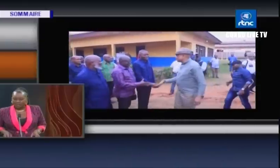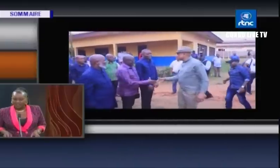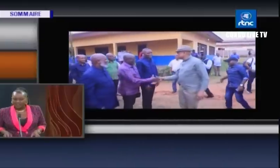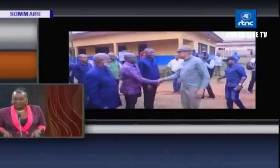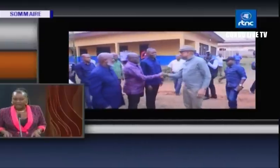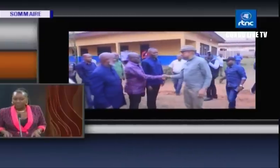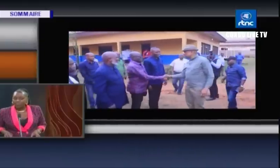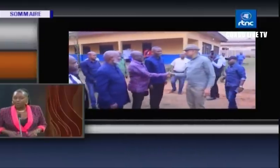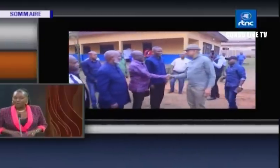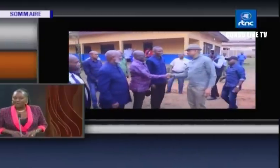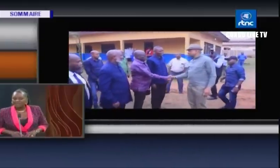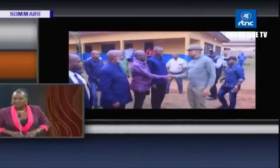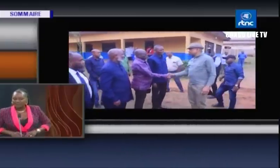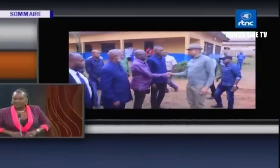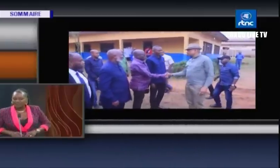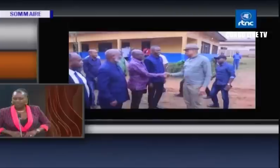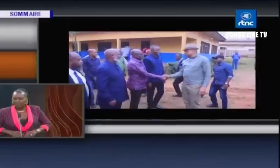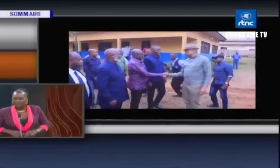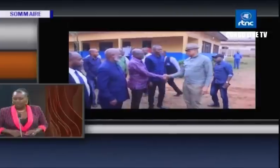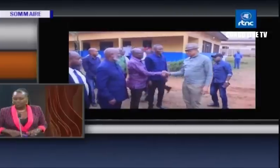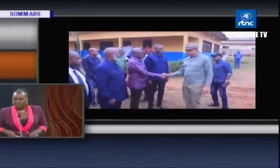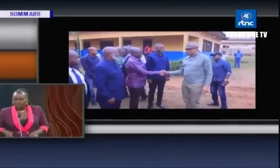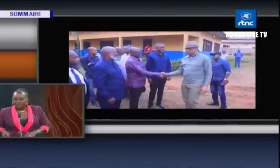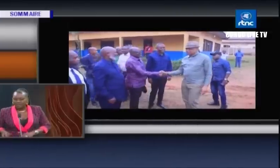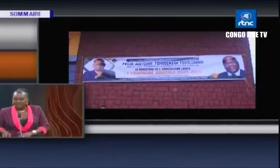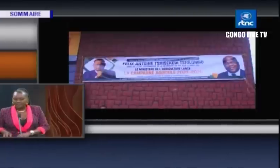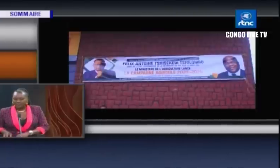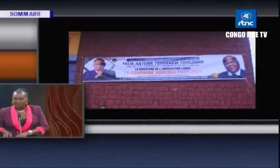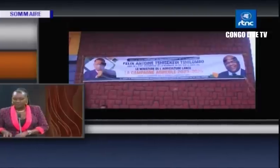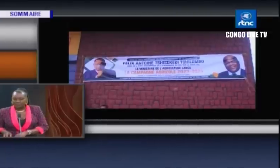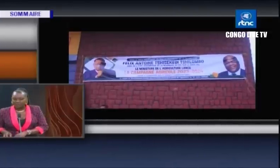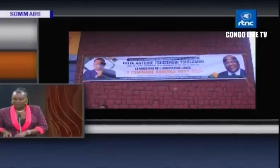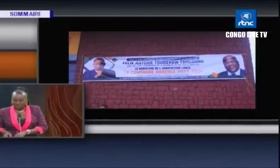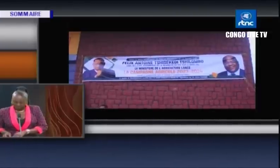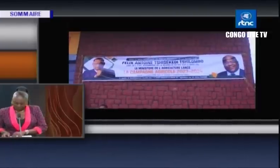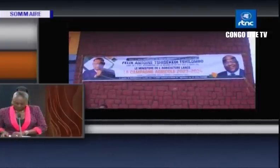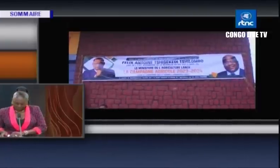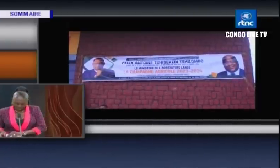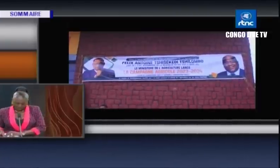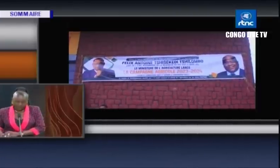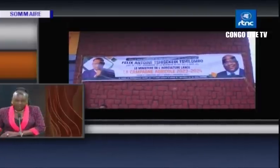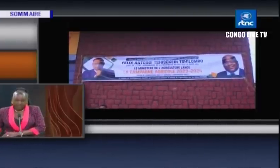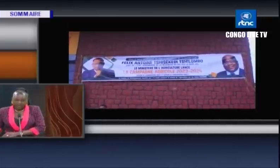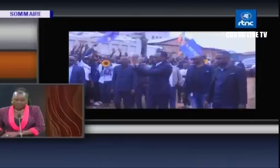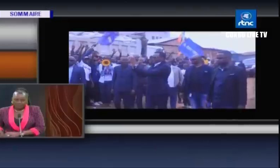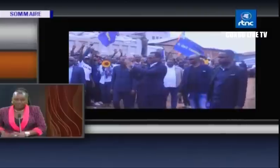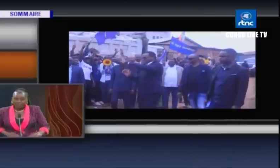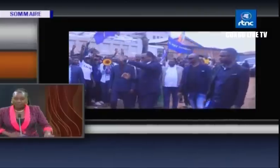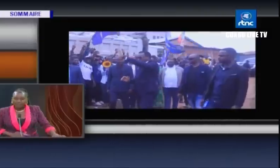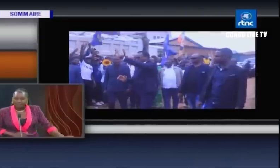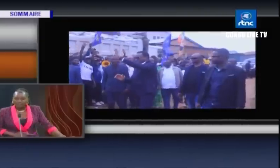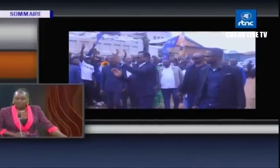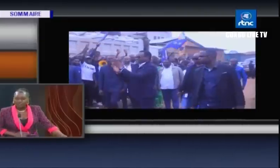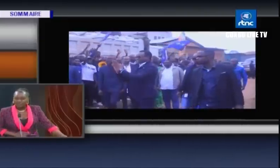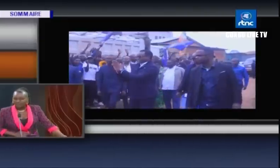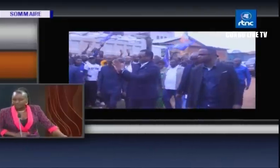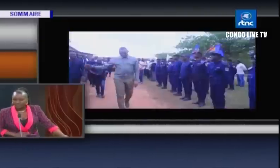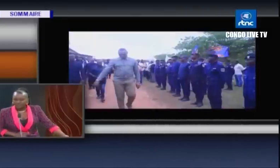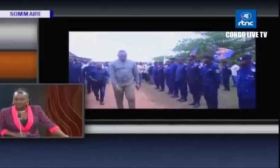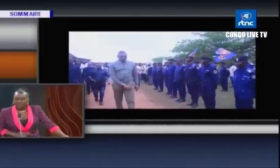A pour l'hémisphère sud et la saison B pour l'hémisphère nord. Et puis, le monde célèbre la journée internationale des langues